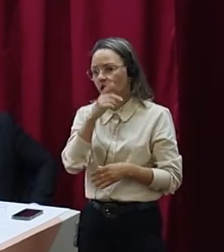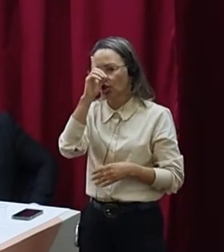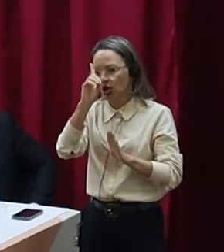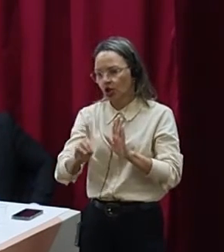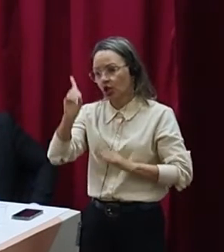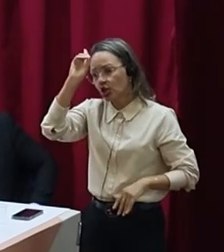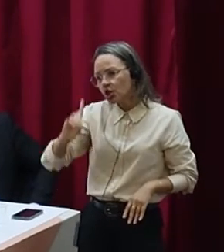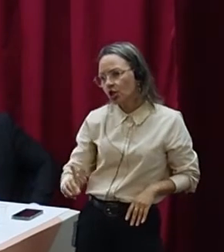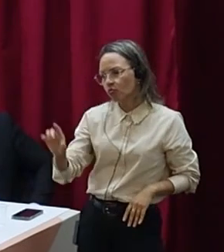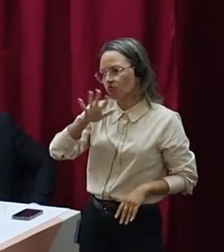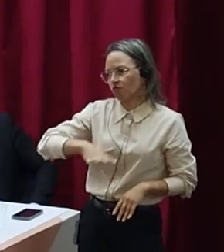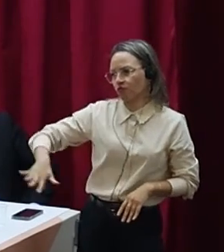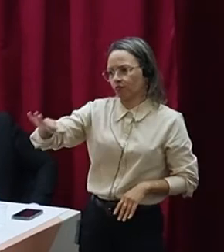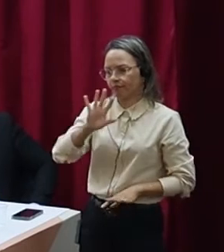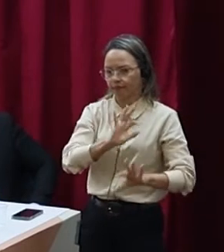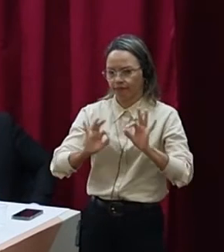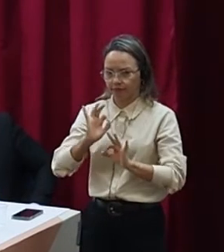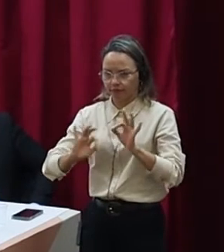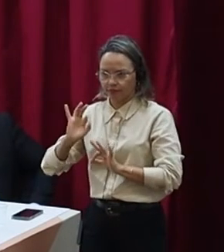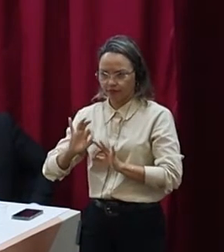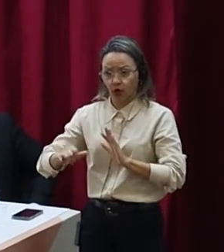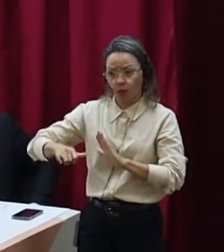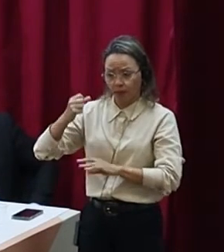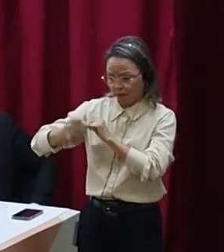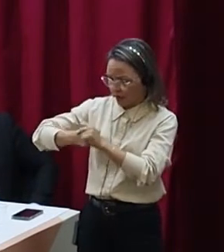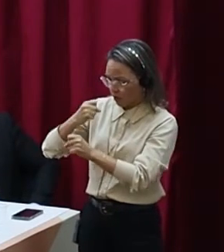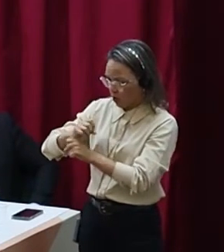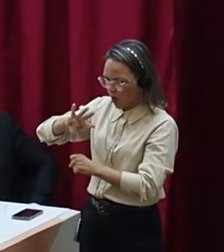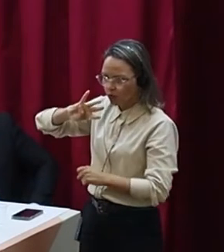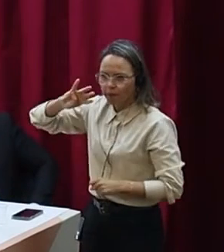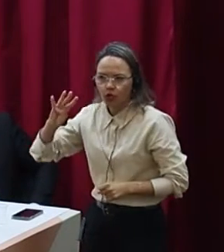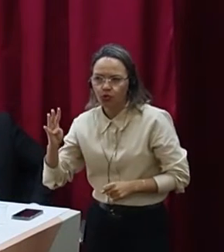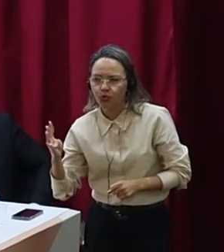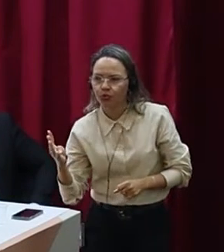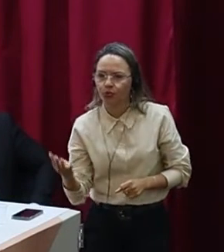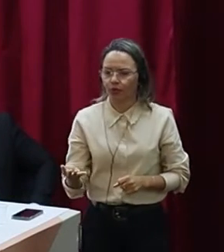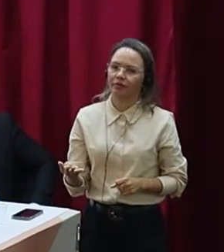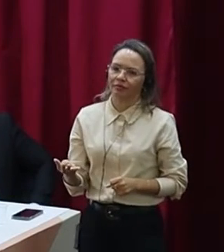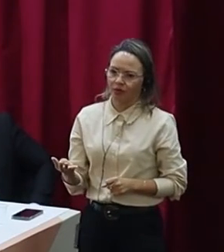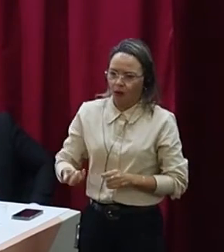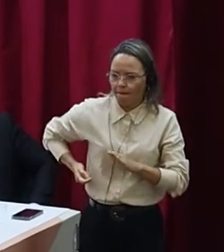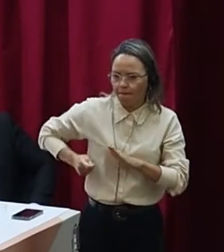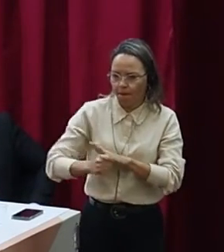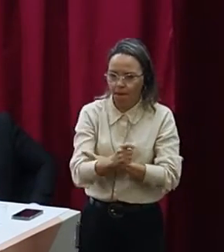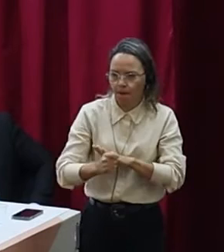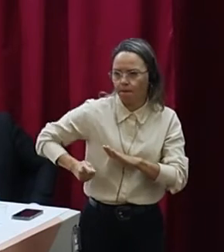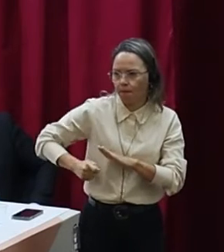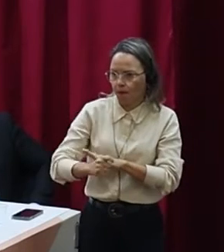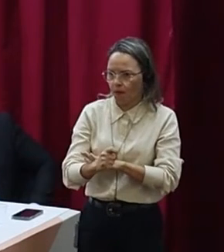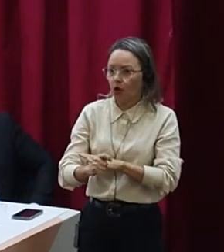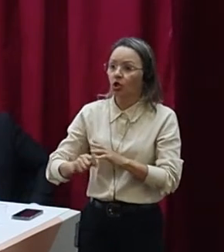Primer año, 4.000 millones de presupuesto, segundo año, 8.000 millones, que es muy poco para una secretaría.